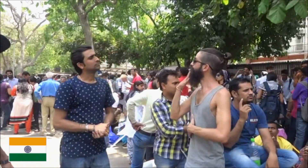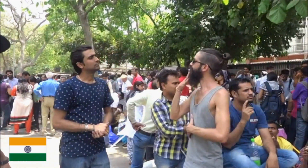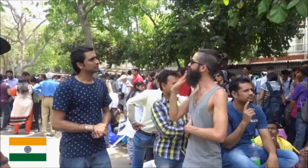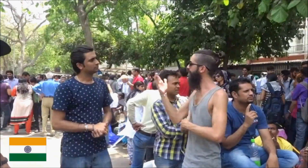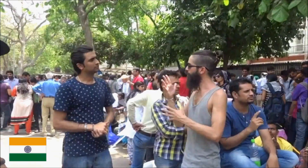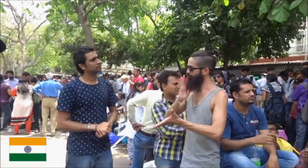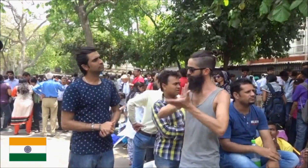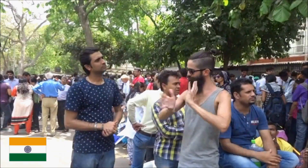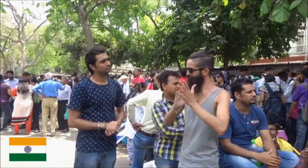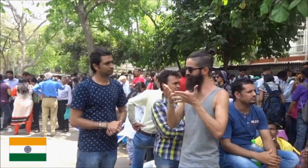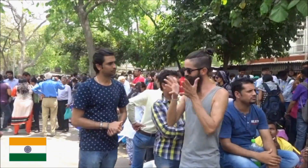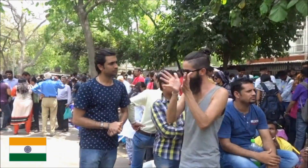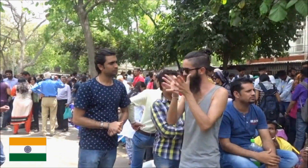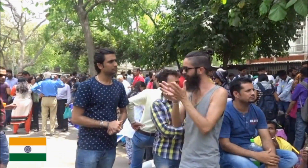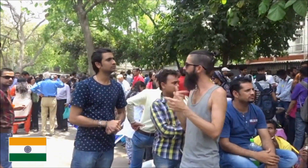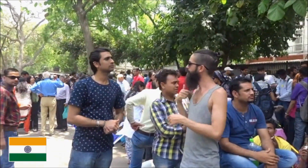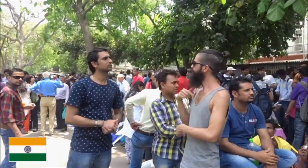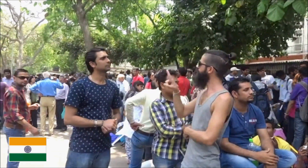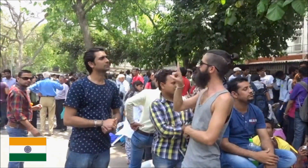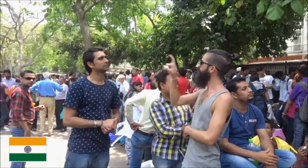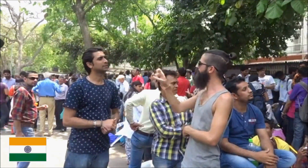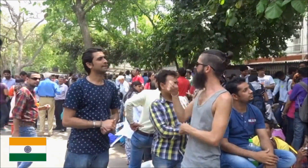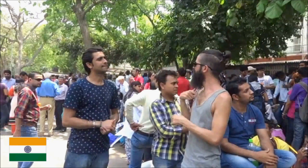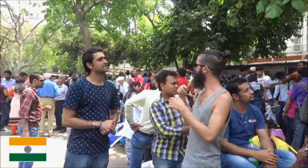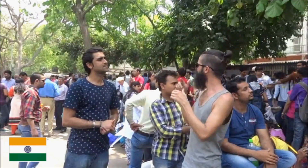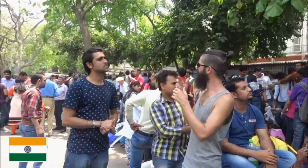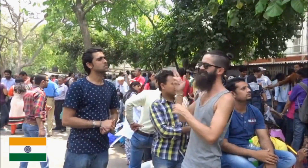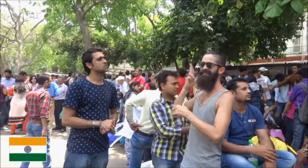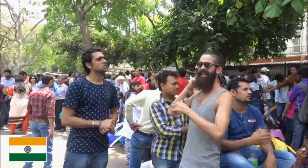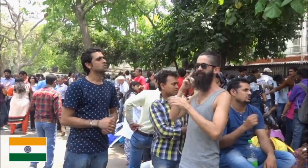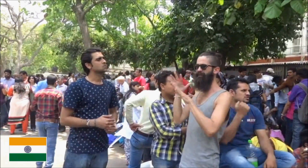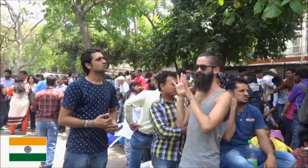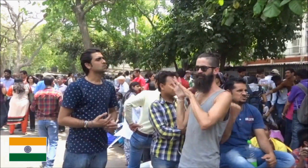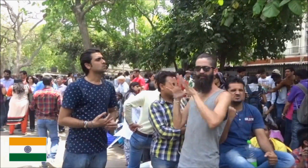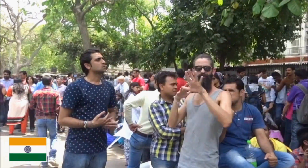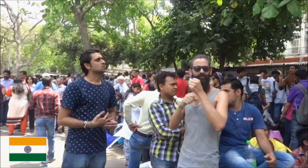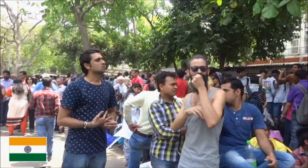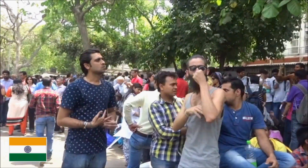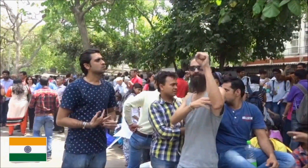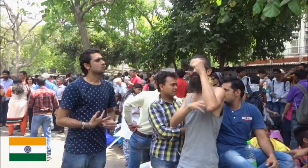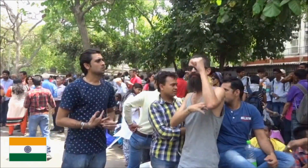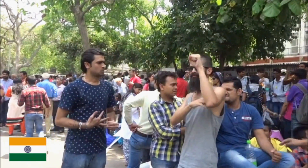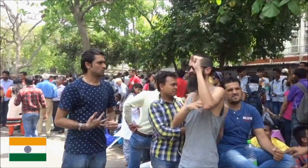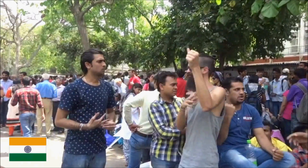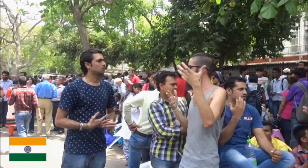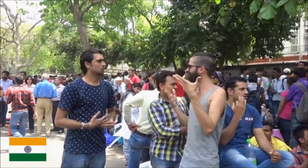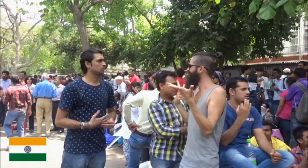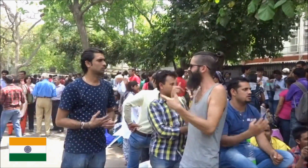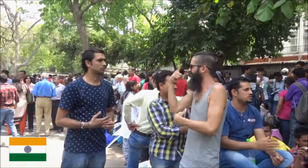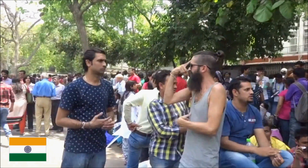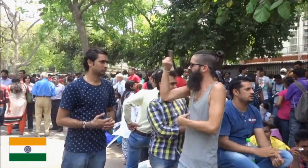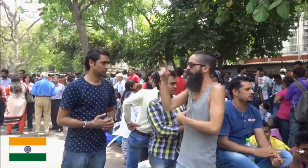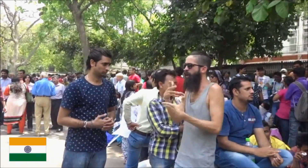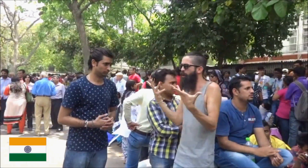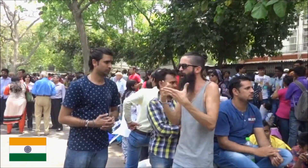Je m'appelle Pankaj et ça se signe comme ça. Alors, merci d'être ici avec moi pour m'expliquer. Est-ce que tu peux m'expliquer un